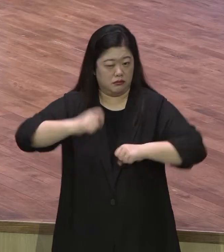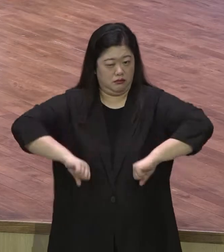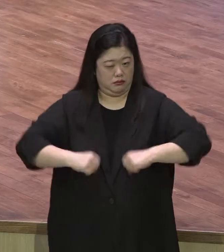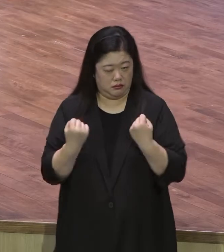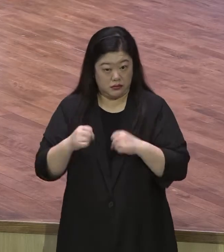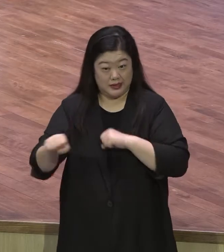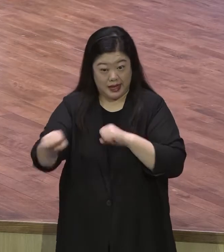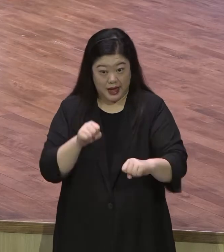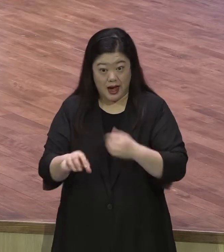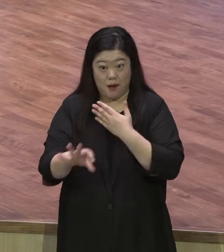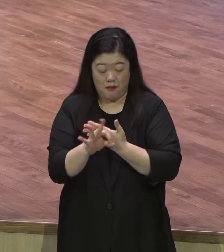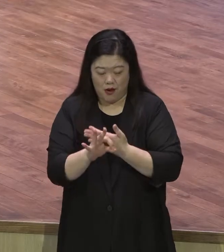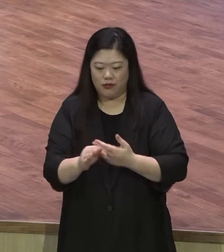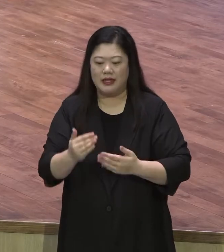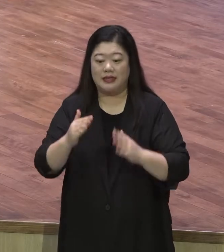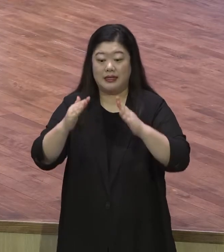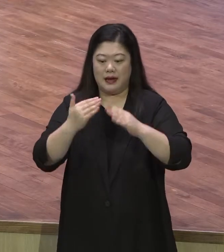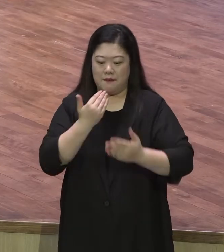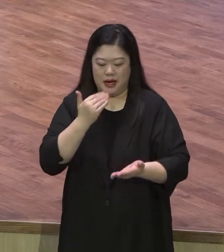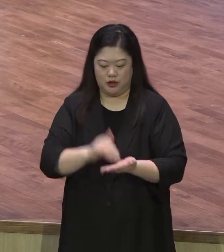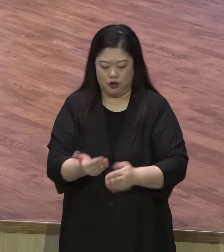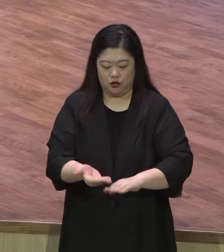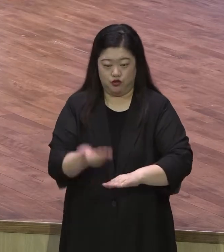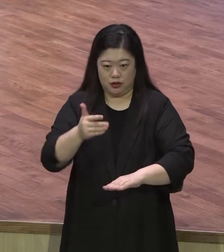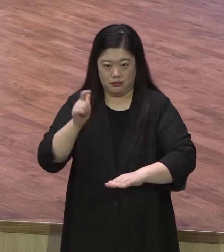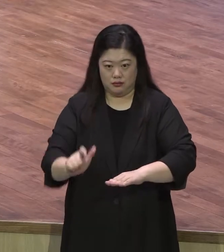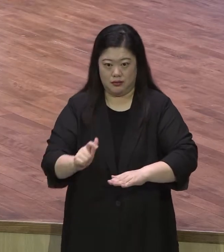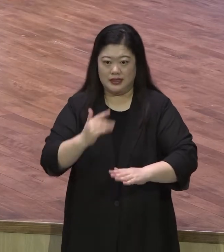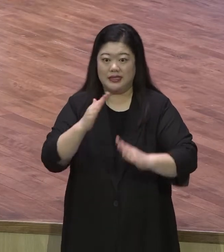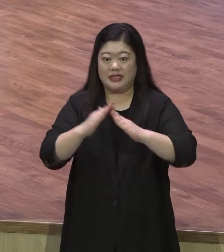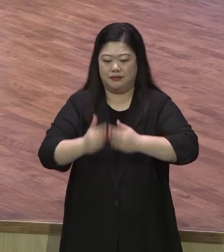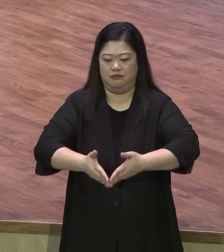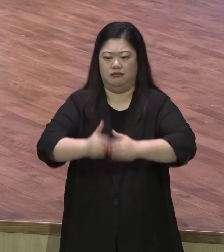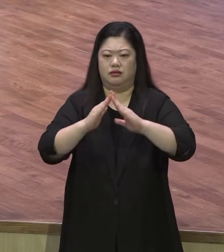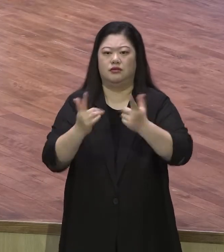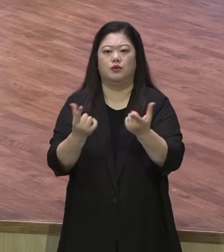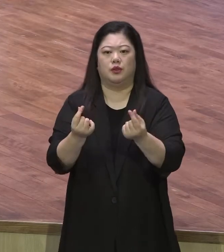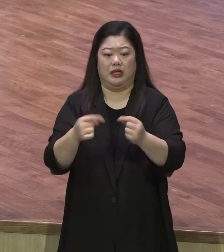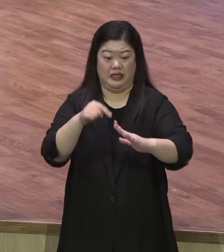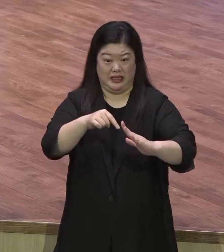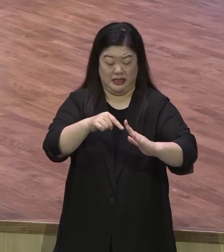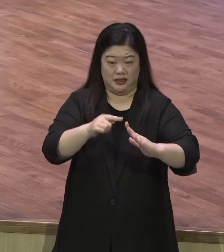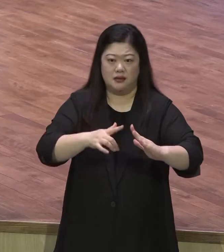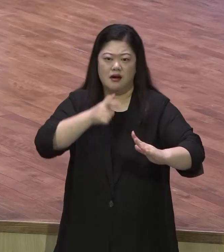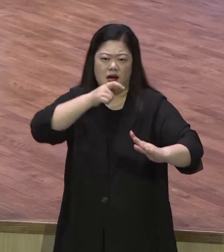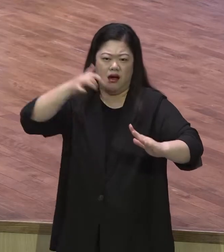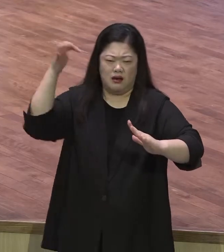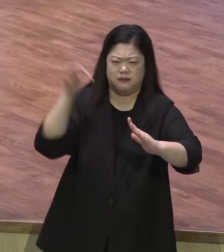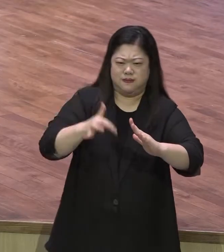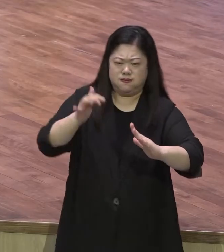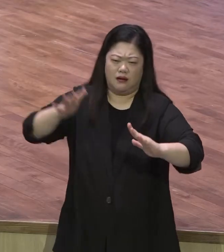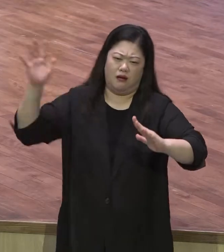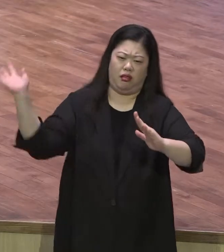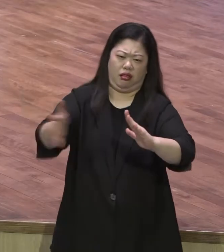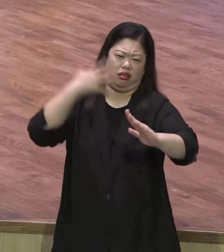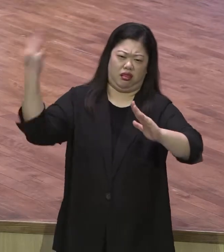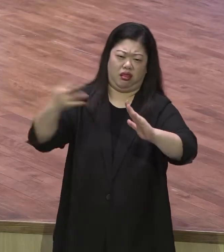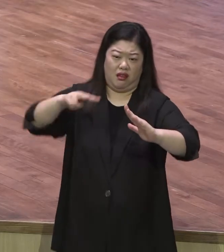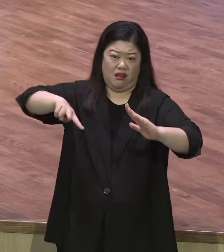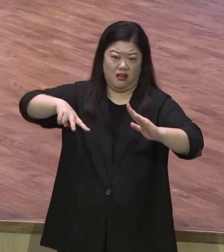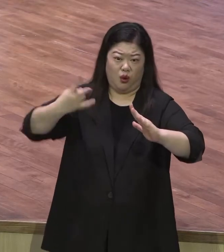반석위에 지은 지혜로운 사람 같으리니 비가 내리고 창소가 나고 바람이 불어 그 집에 부딪히되